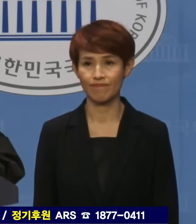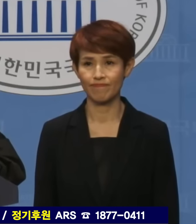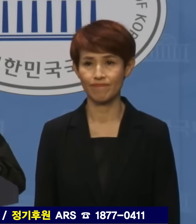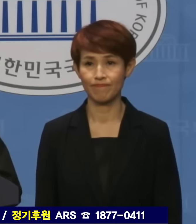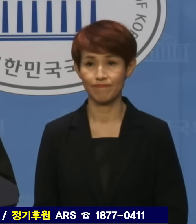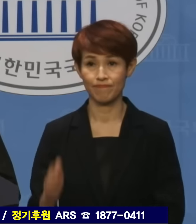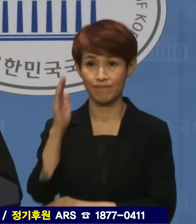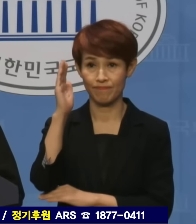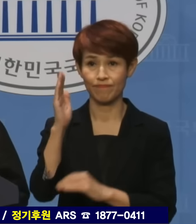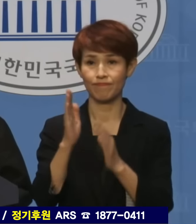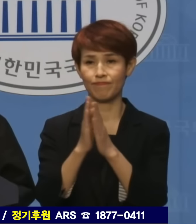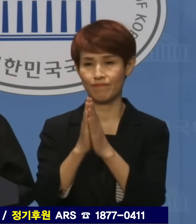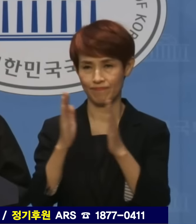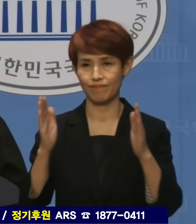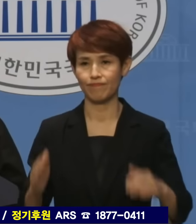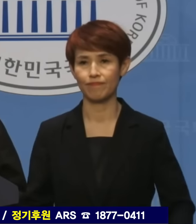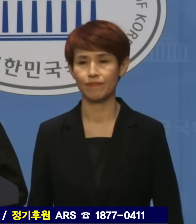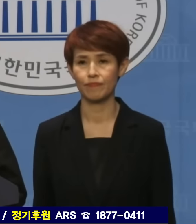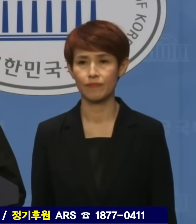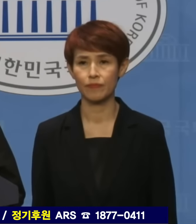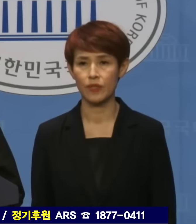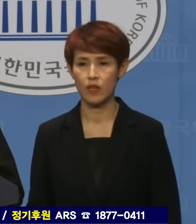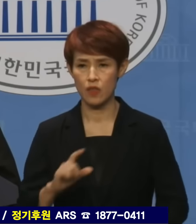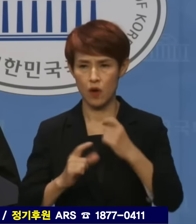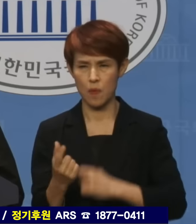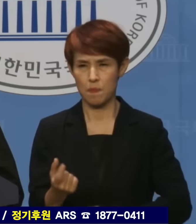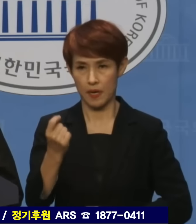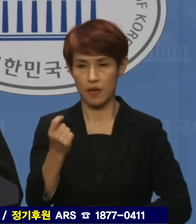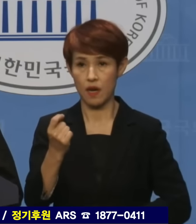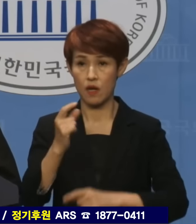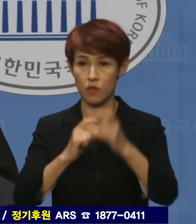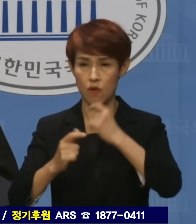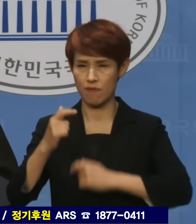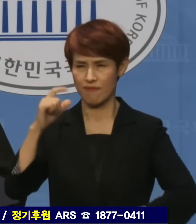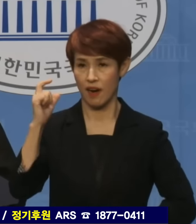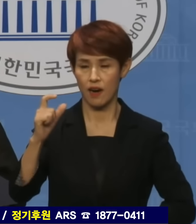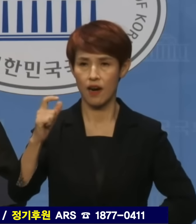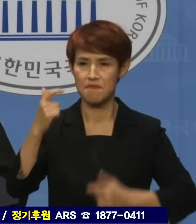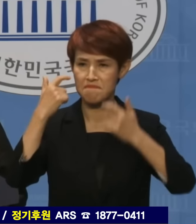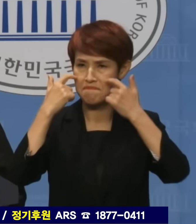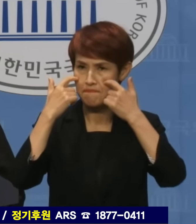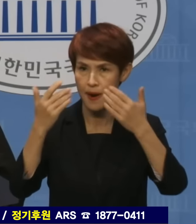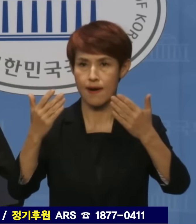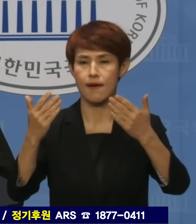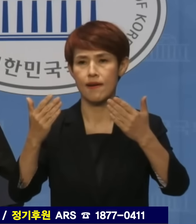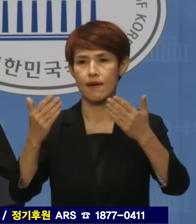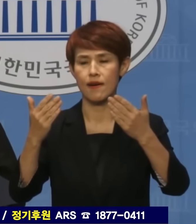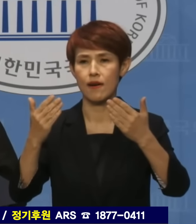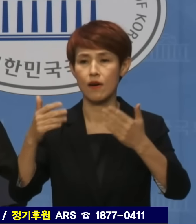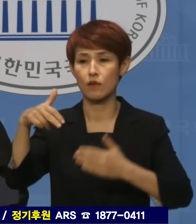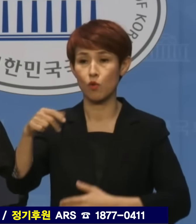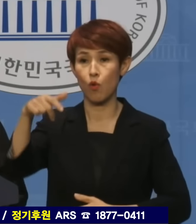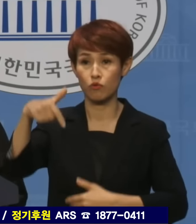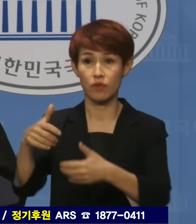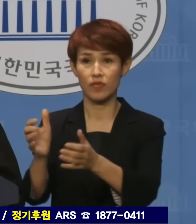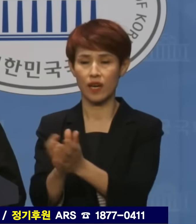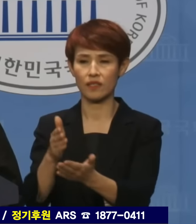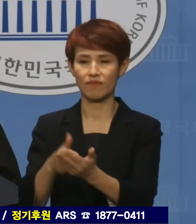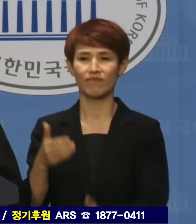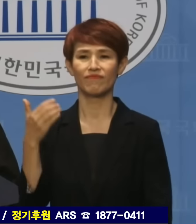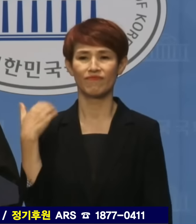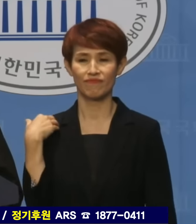네, 브리핑 시작하겠습니다. 더 빠르게, 더 강하게, 더 선명하게 조국혁신당